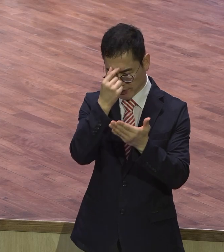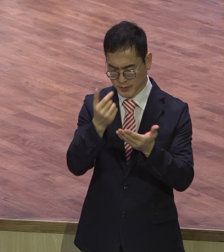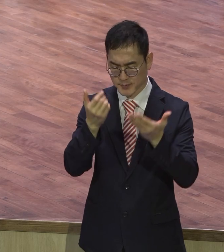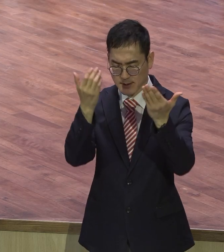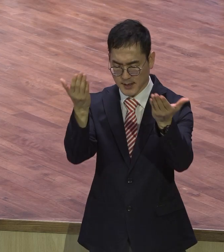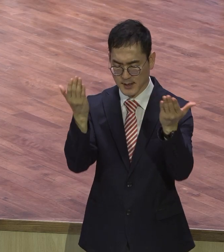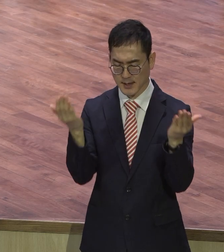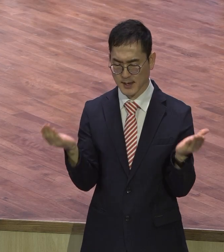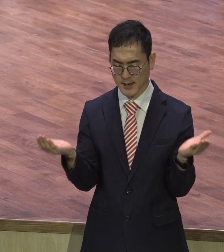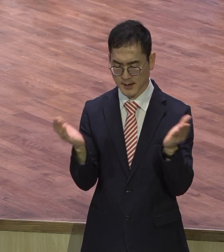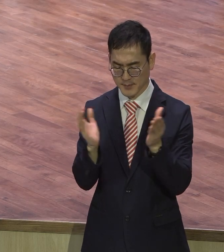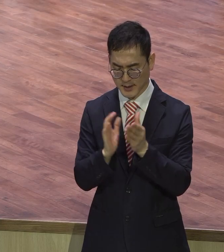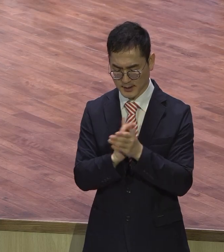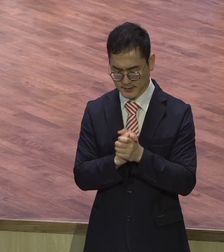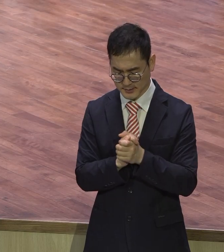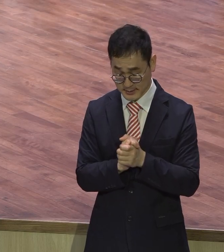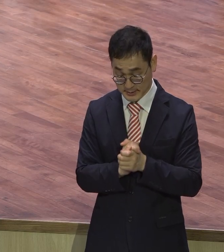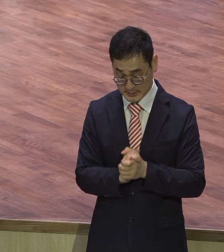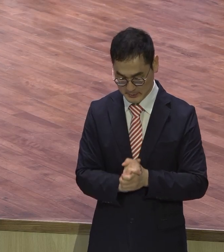받들어 기도합니다 아멘 아멘